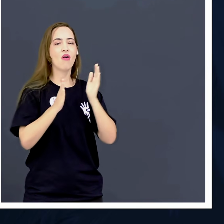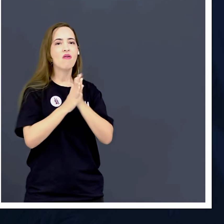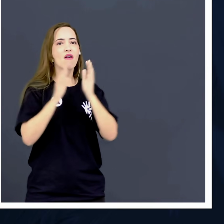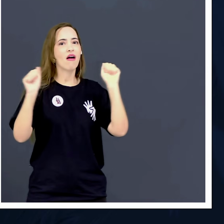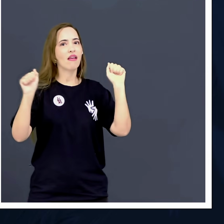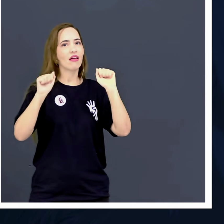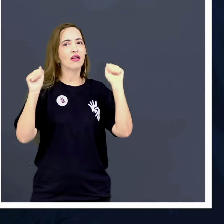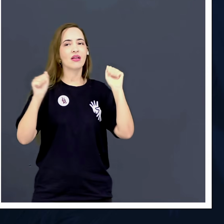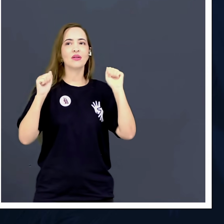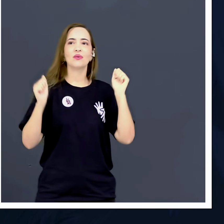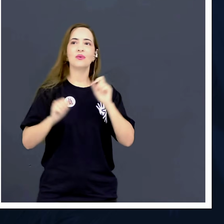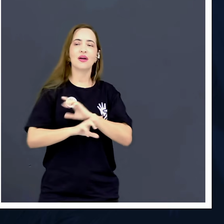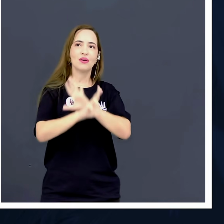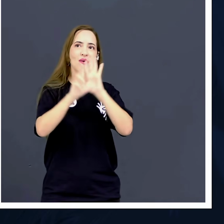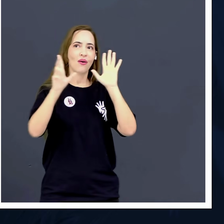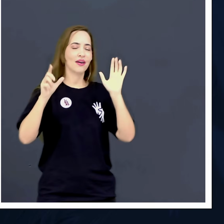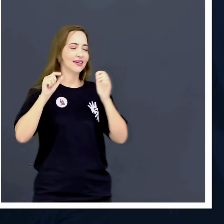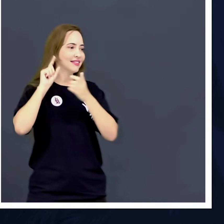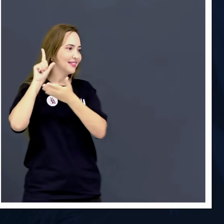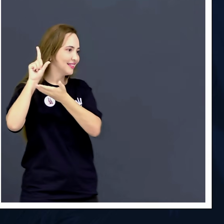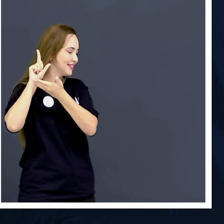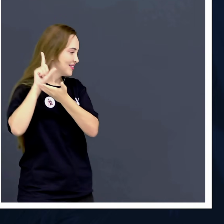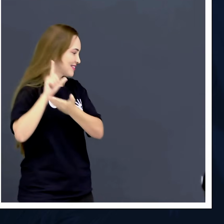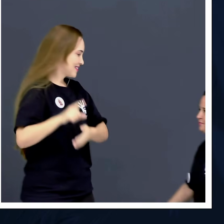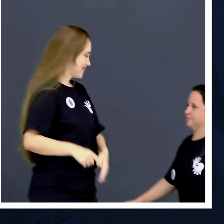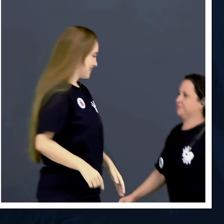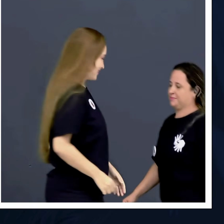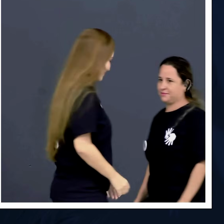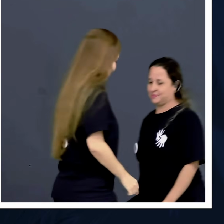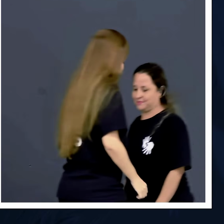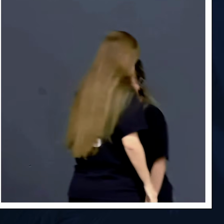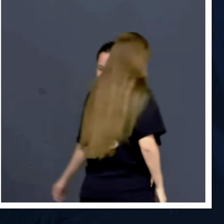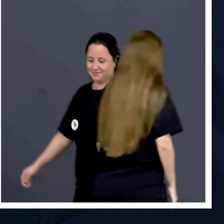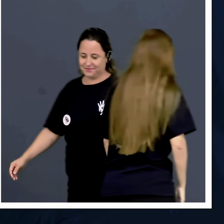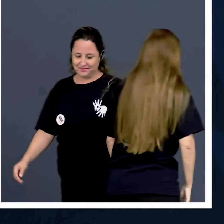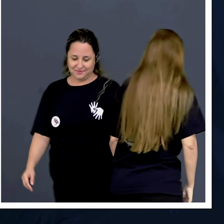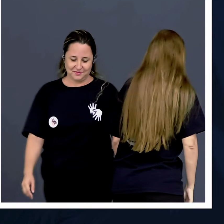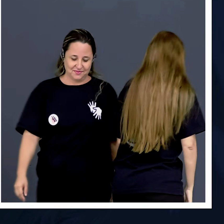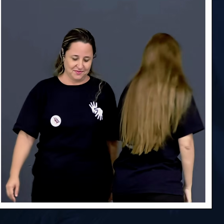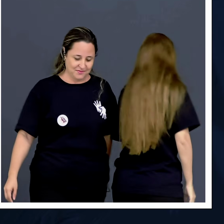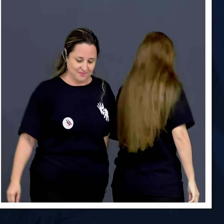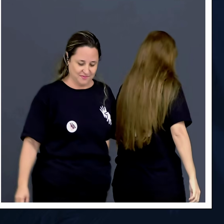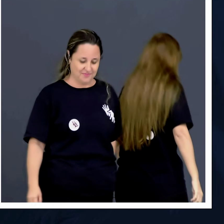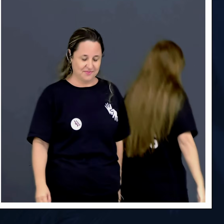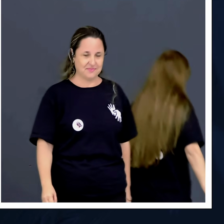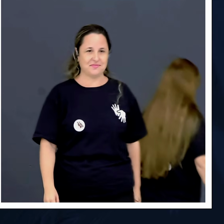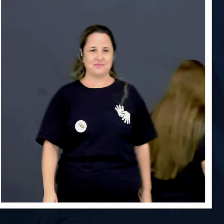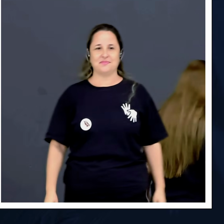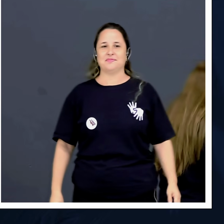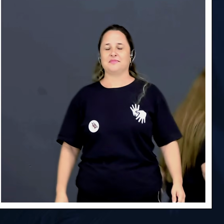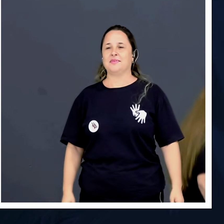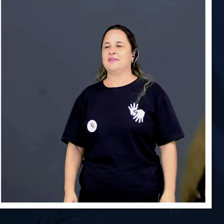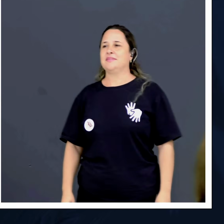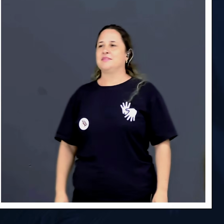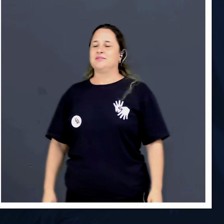Aleluia! Glórias a Deus! Obrigado, Jesus! Aleluia!